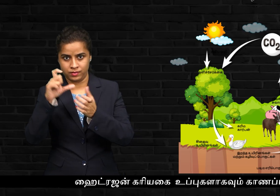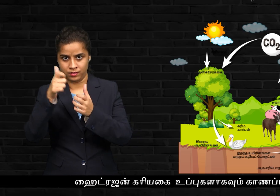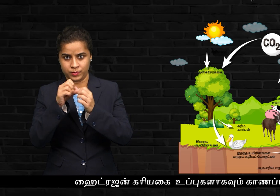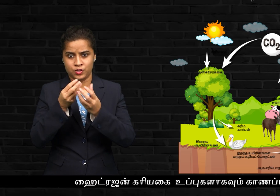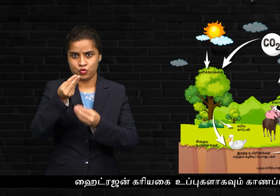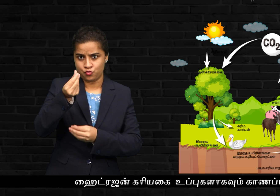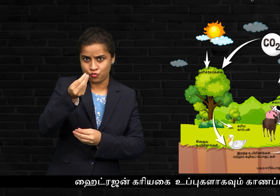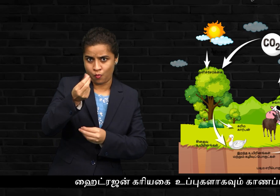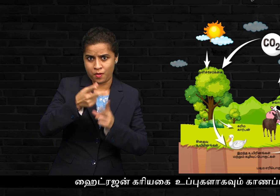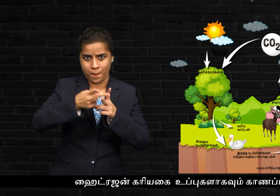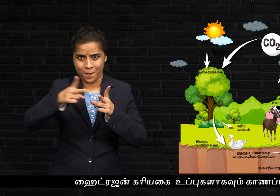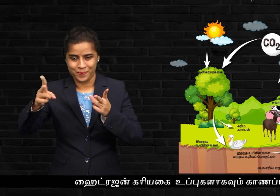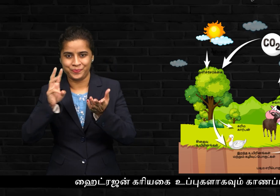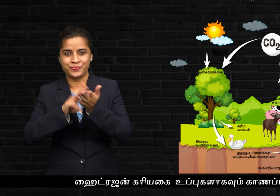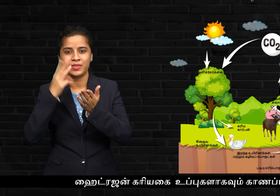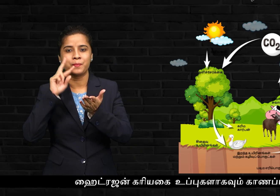கரியகை உப்புகளாகவும் காணப்படுகிறது.